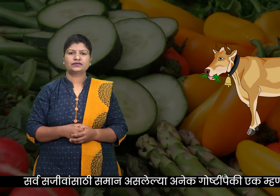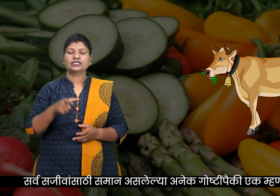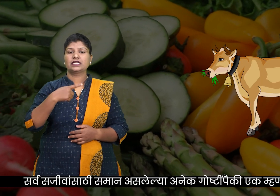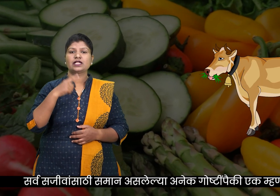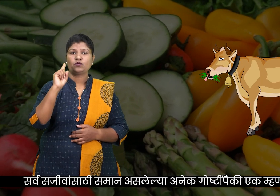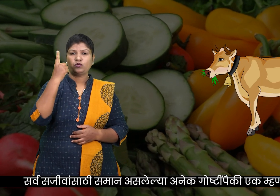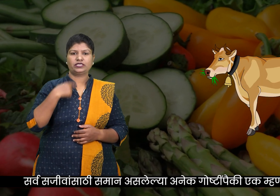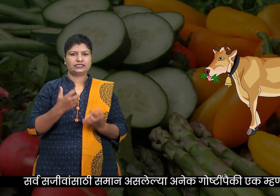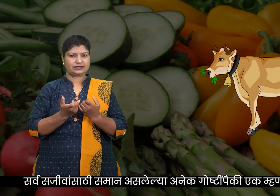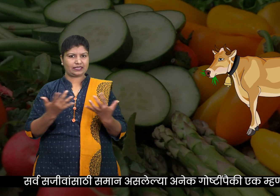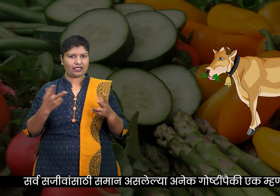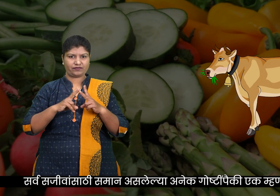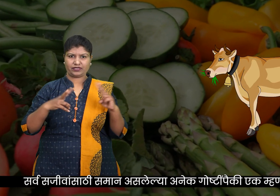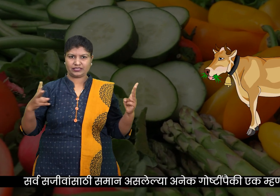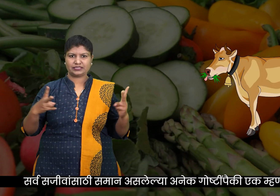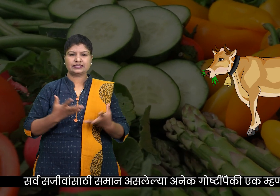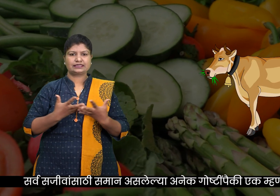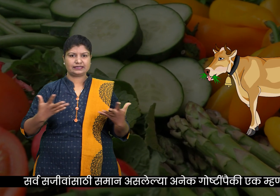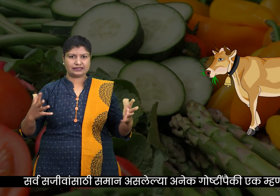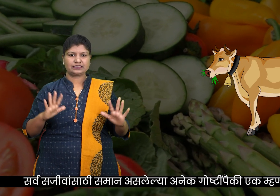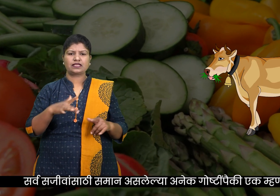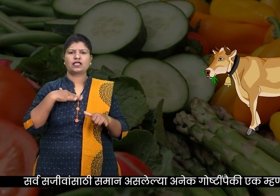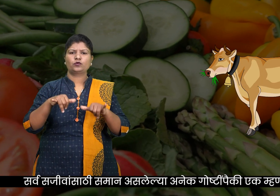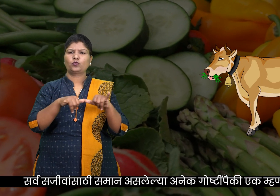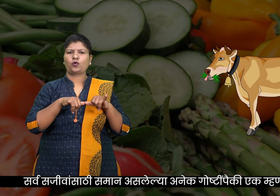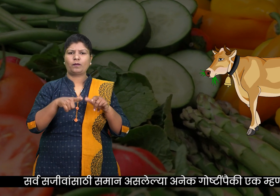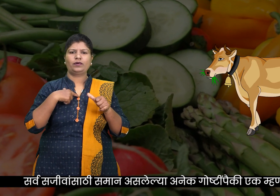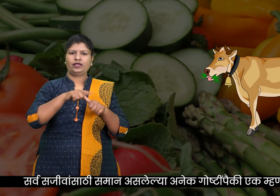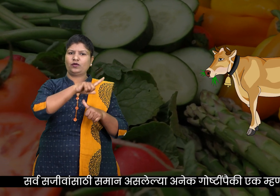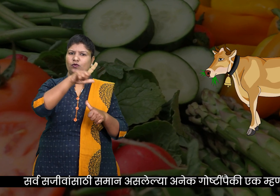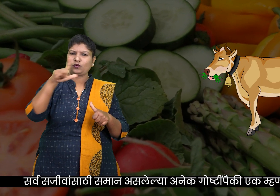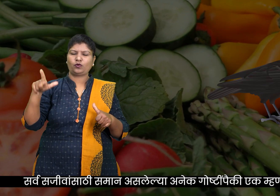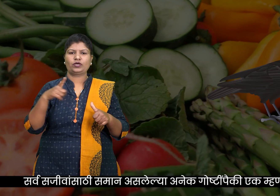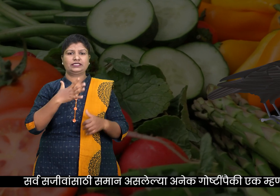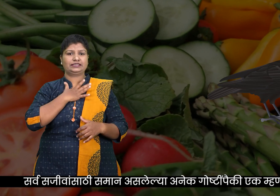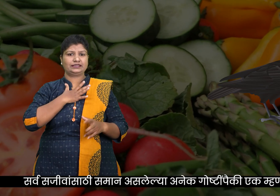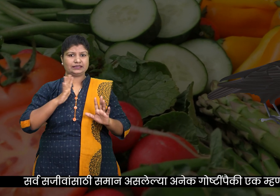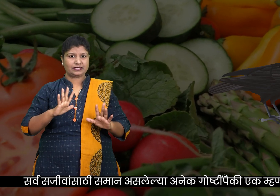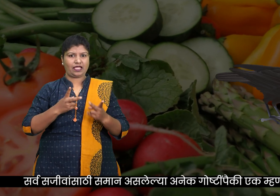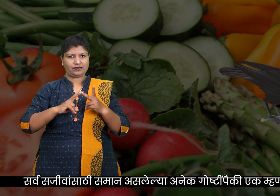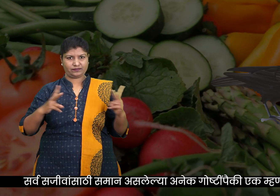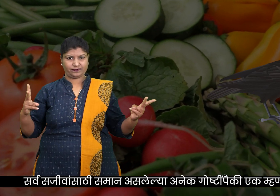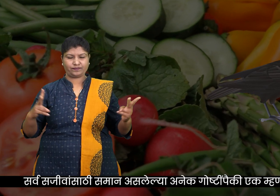सर्व सजीवांसाठी समान असलेल्या अनेक गोष्टींपैकी एक म्हणजे त्यांना जगण्यासाठी,